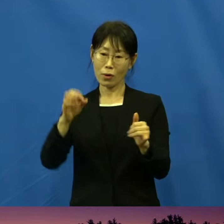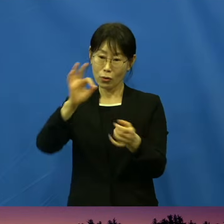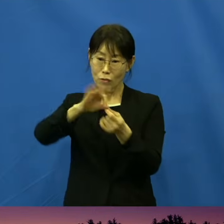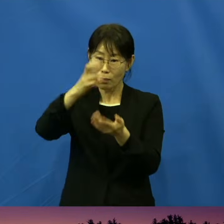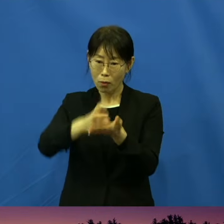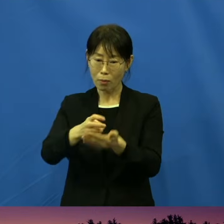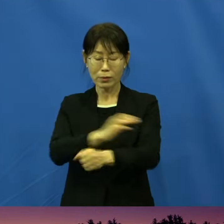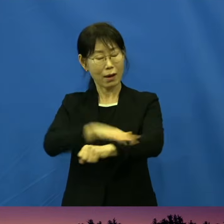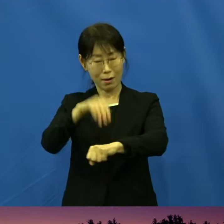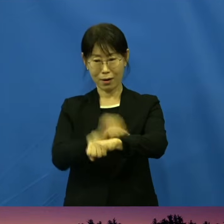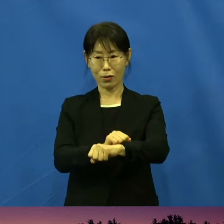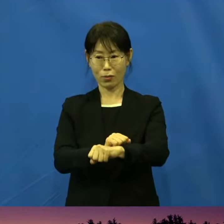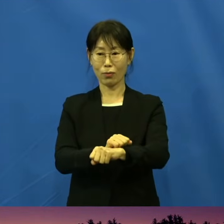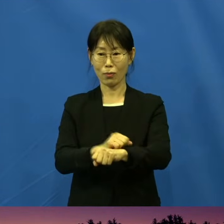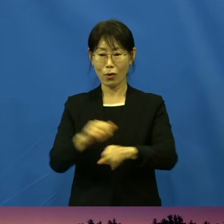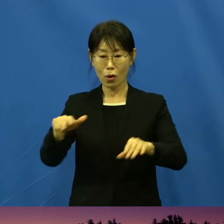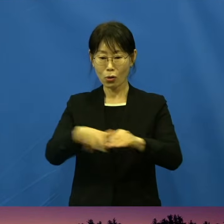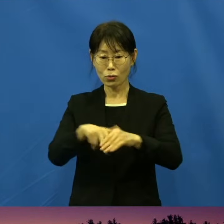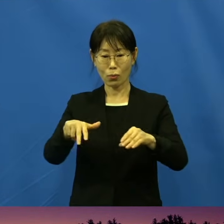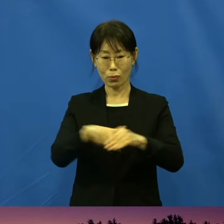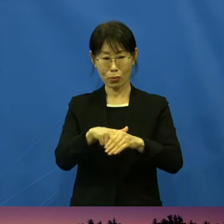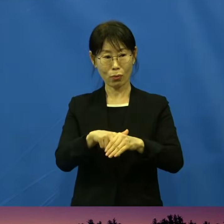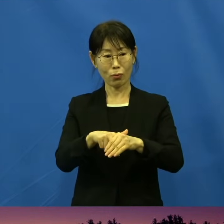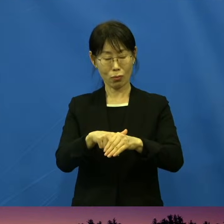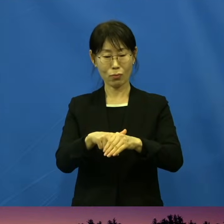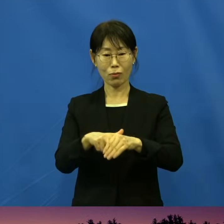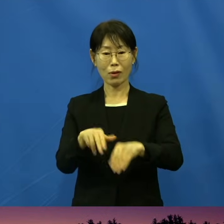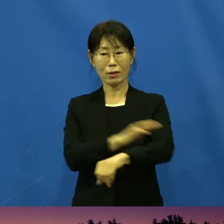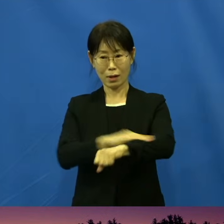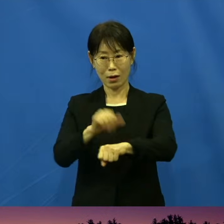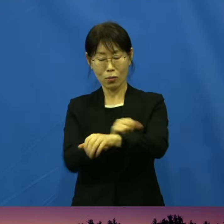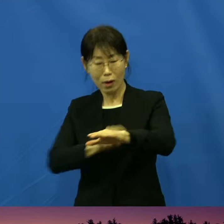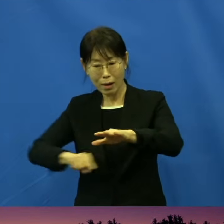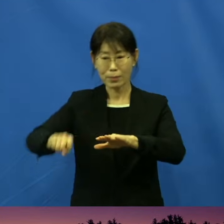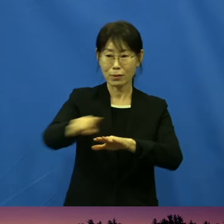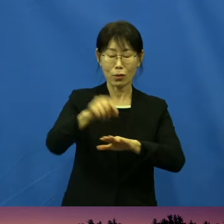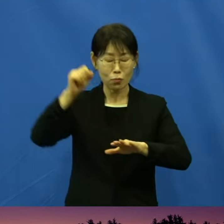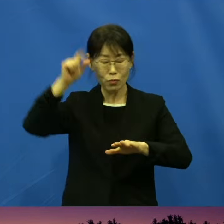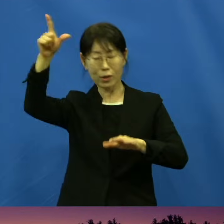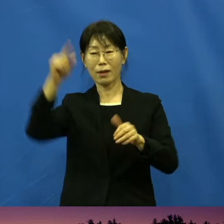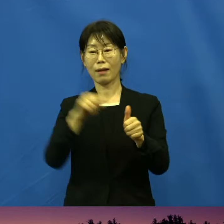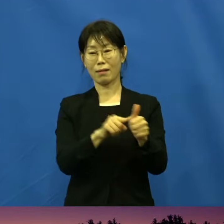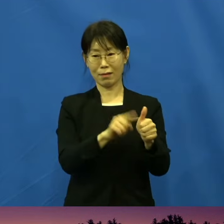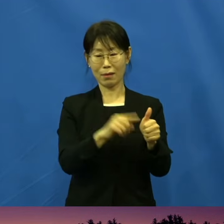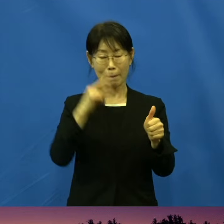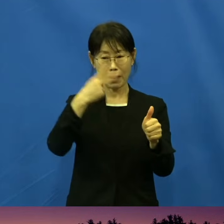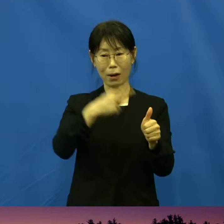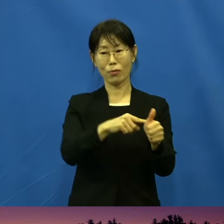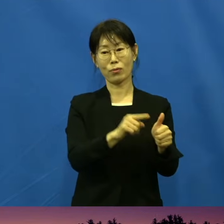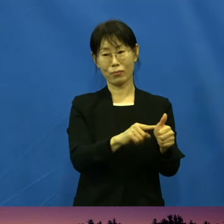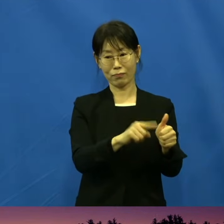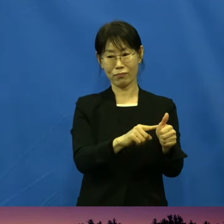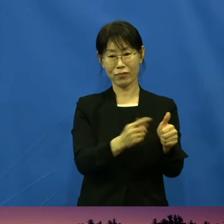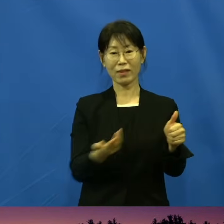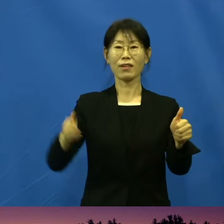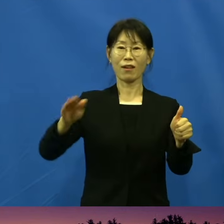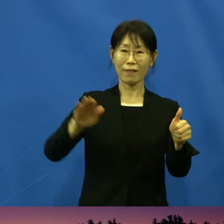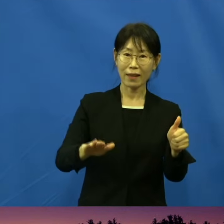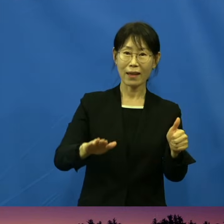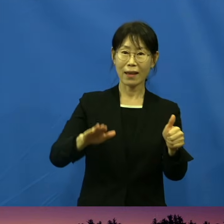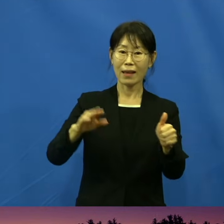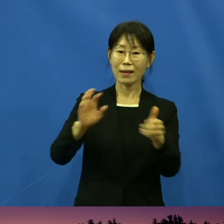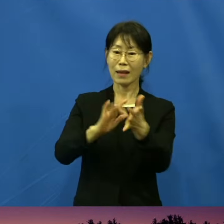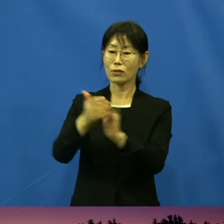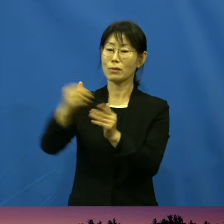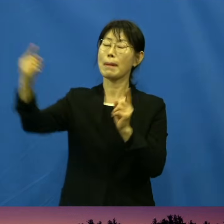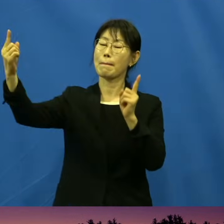자였고, 종교적 신분으로 보면 그는 엘리트 중에 엘리트였습니다. 모든 걸 다 갖추었어요. 근데 그리스도를 만난